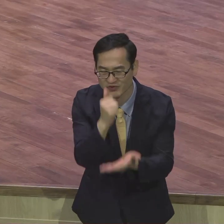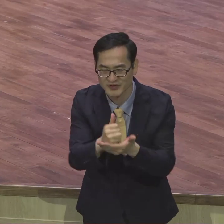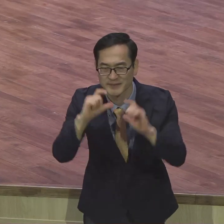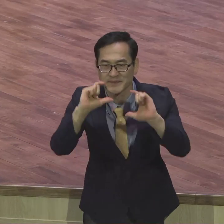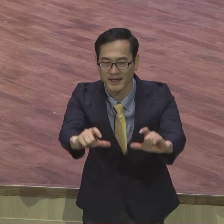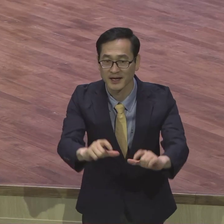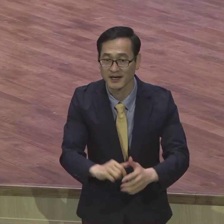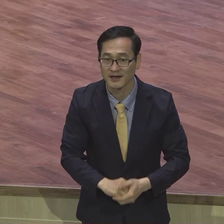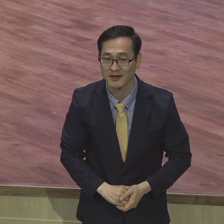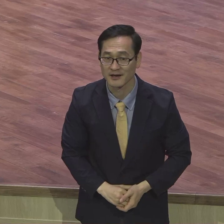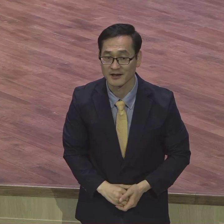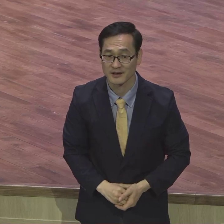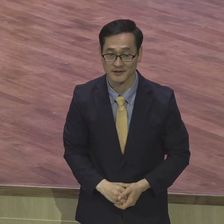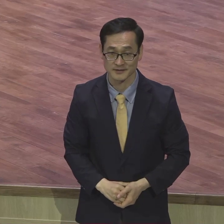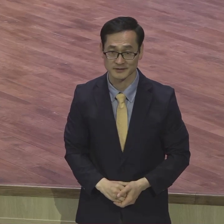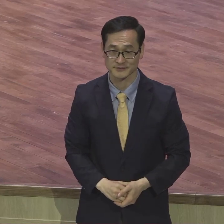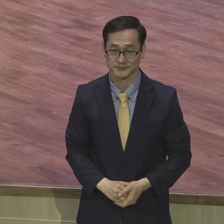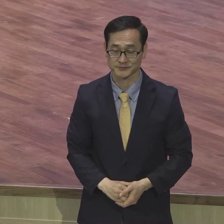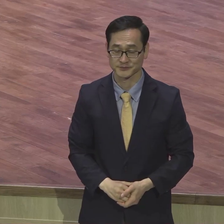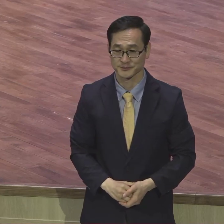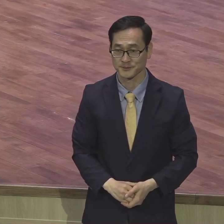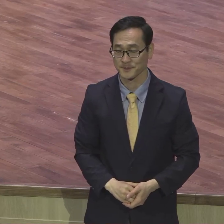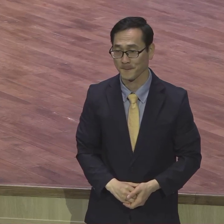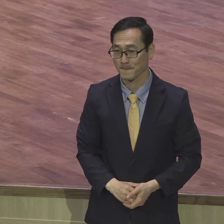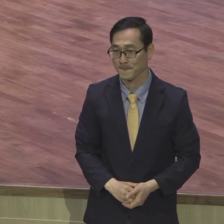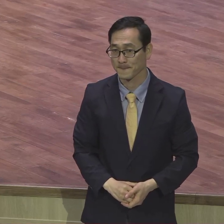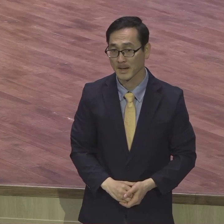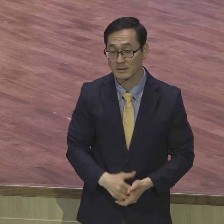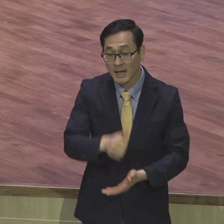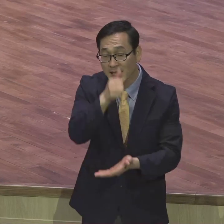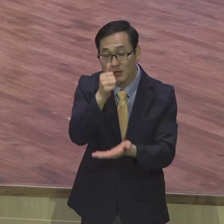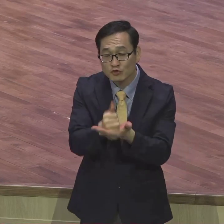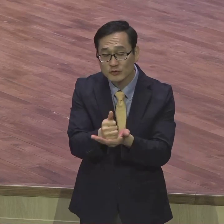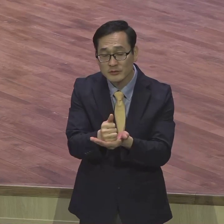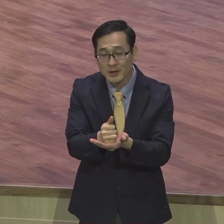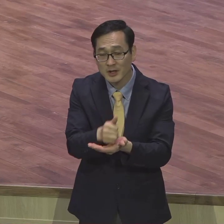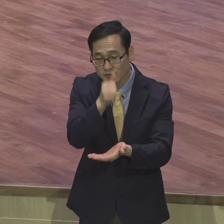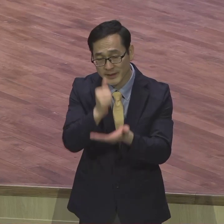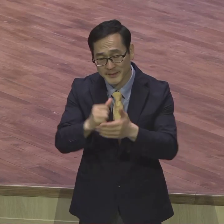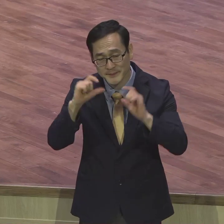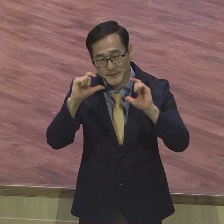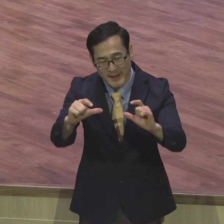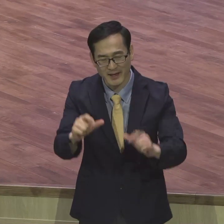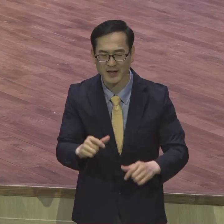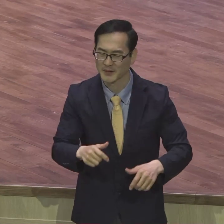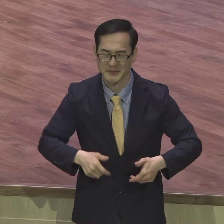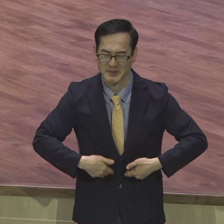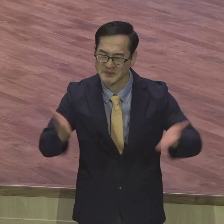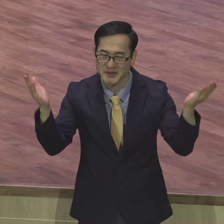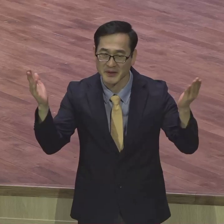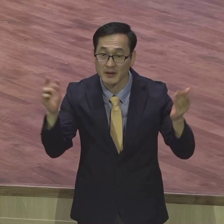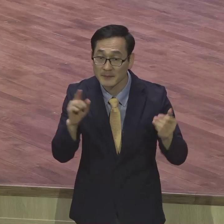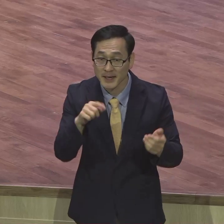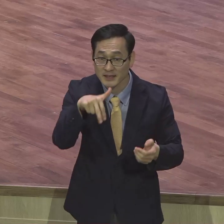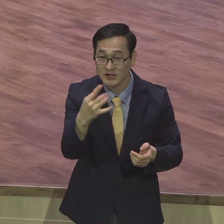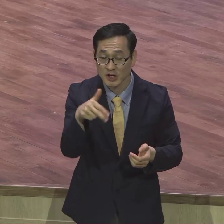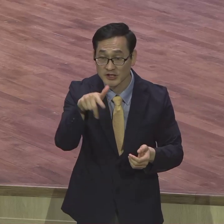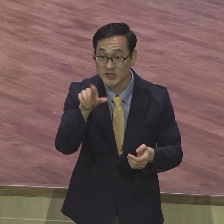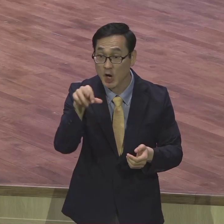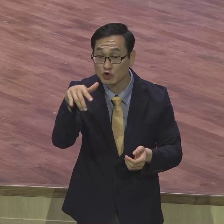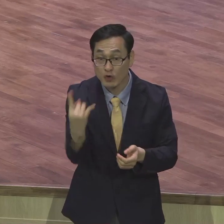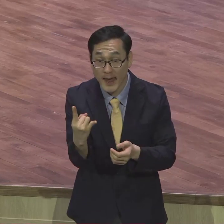유죄다. 그런데 정죄함이 없다. 말을 했다는 것은 뭐요.